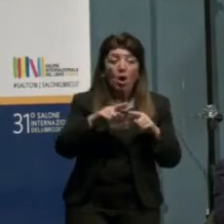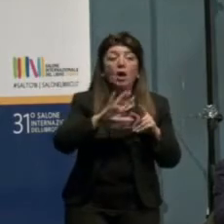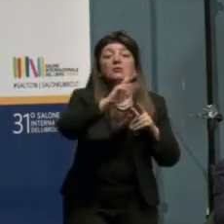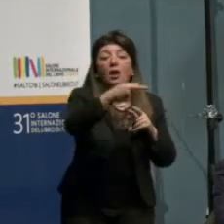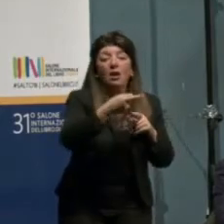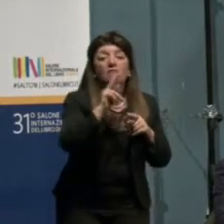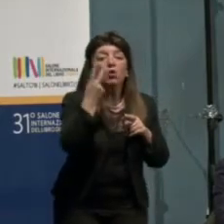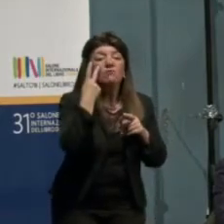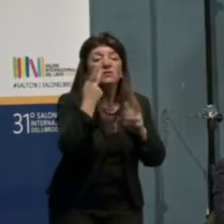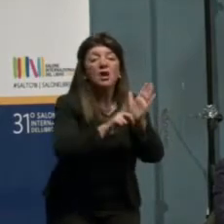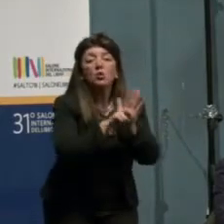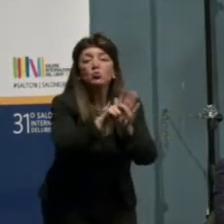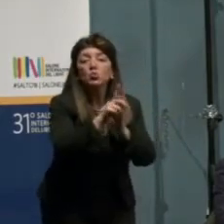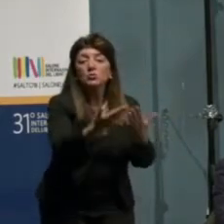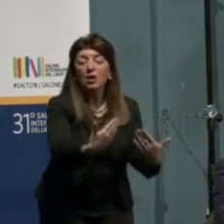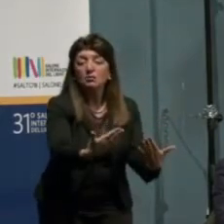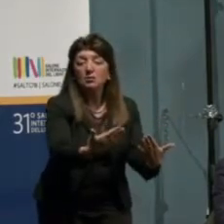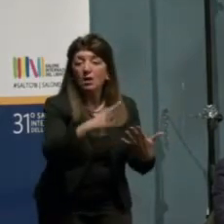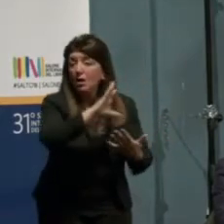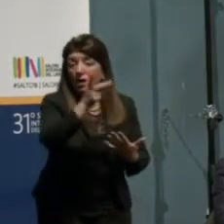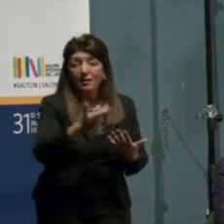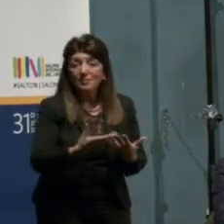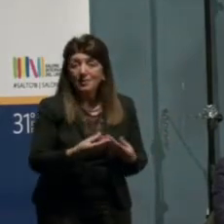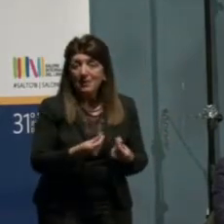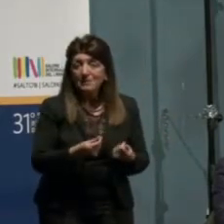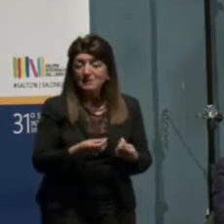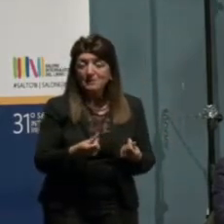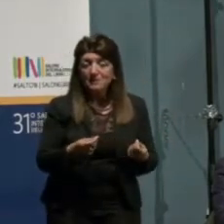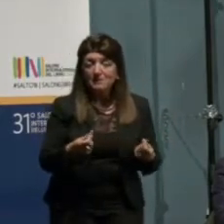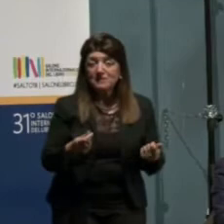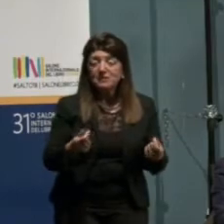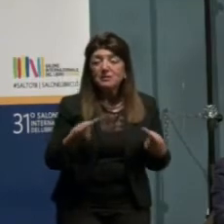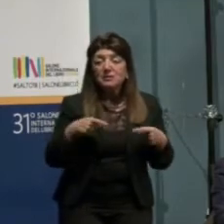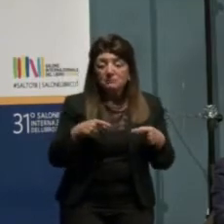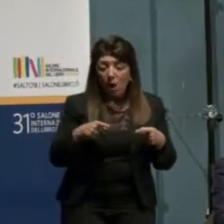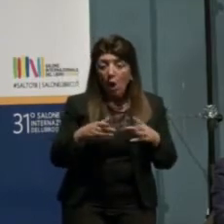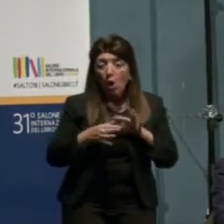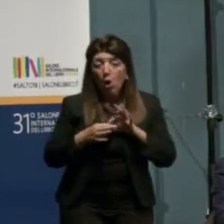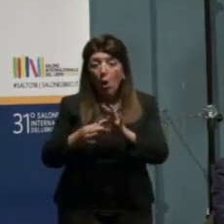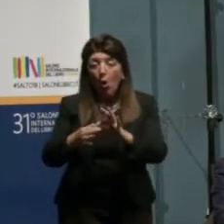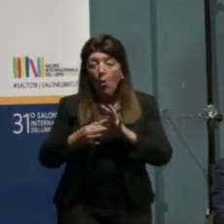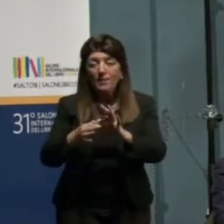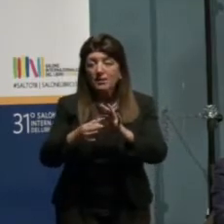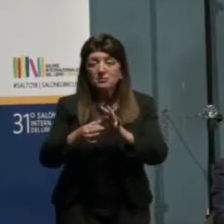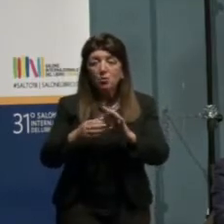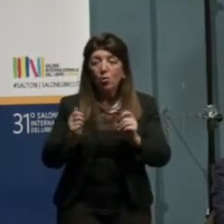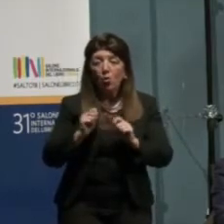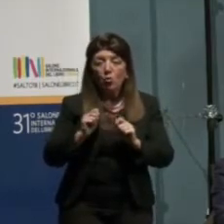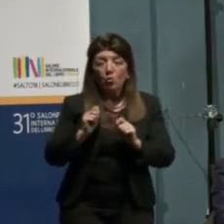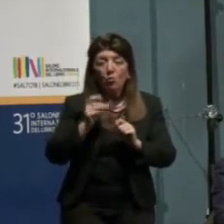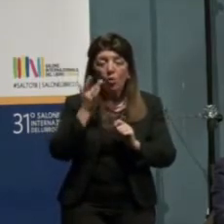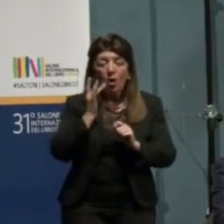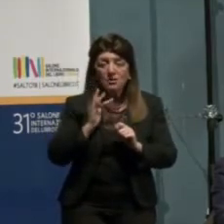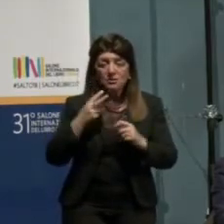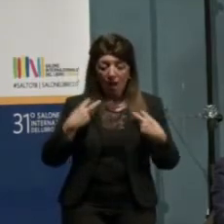però perché sennò è soprattutto questa cooperazione non può costare la vita a qualcuno non può costare